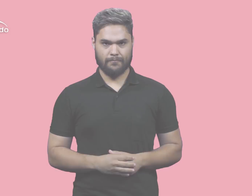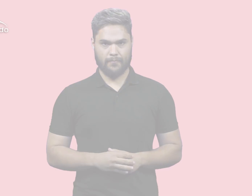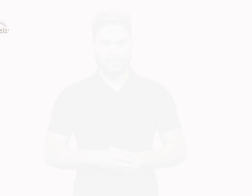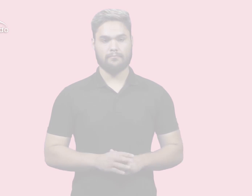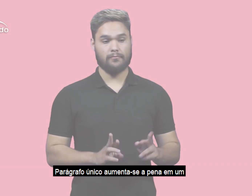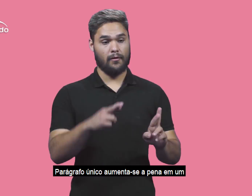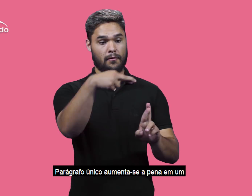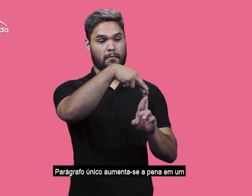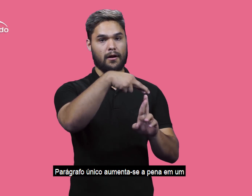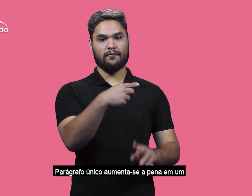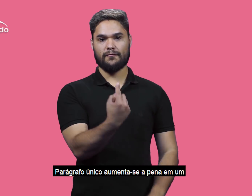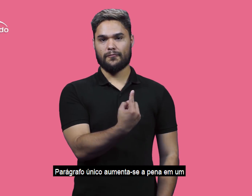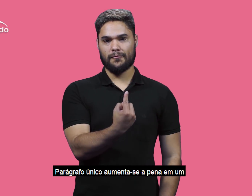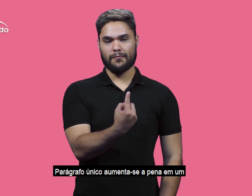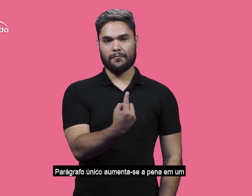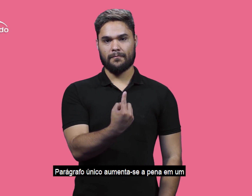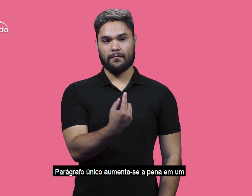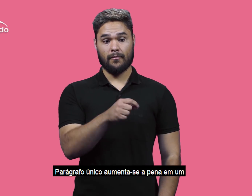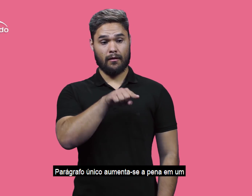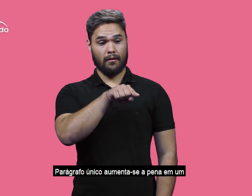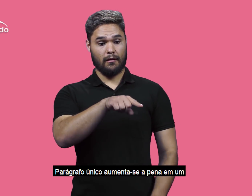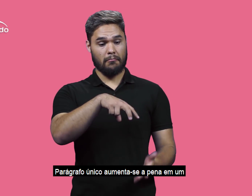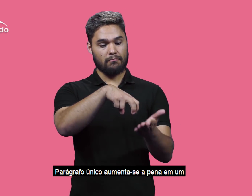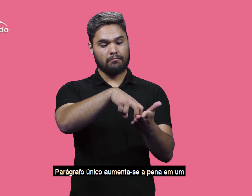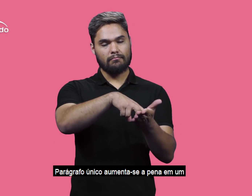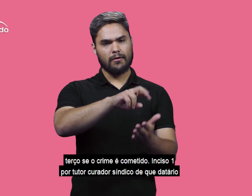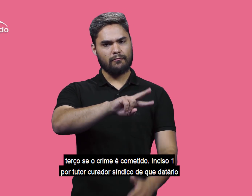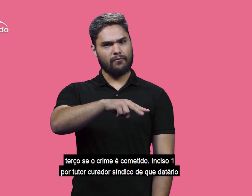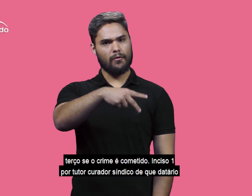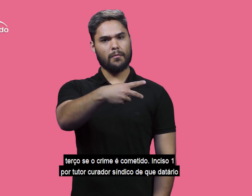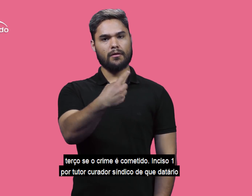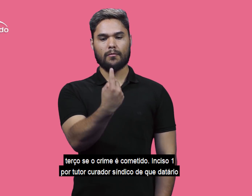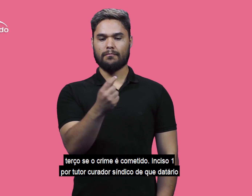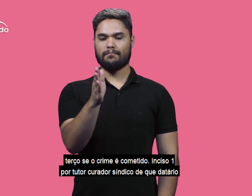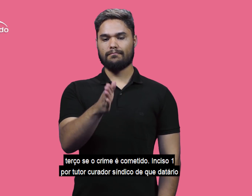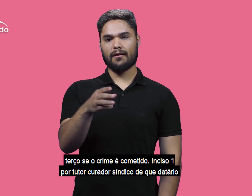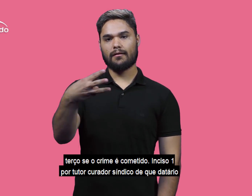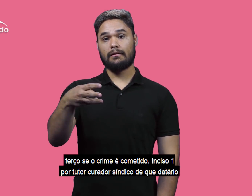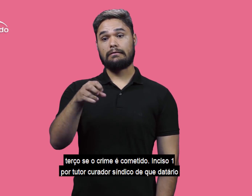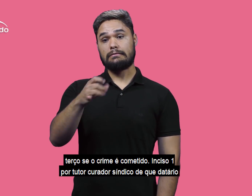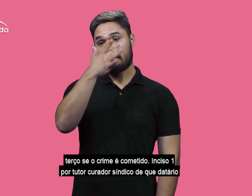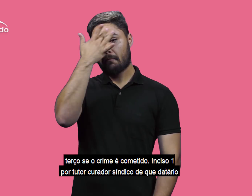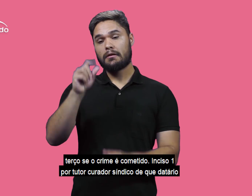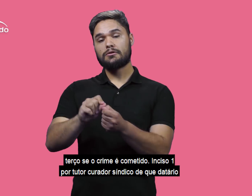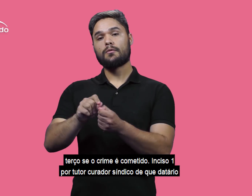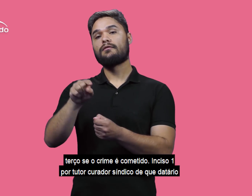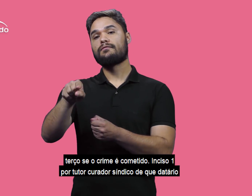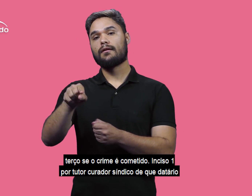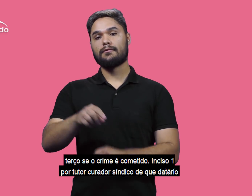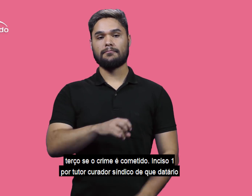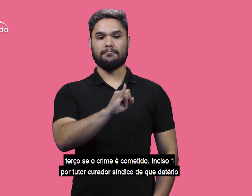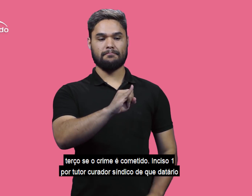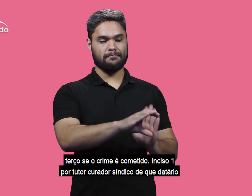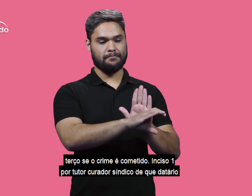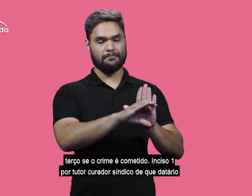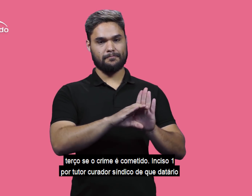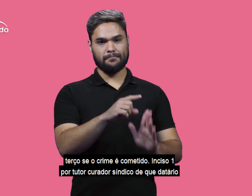parágrafo único aumenta-se a pena em um terço se o crime é cometido incisos 1 por